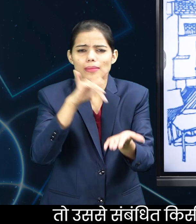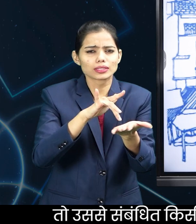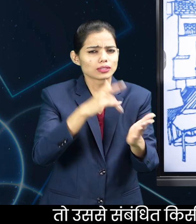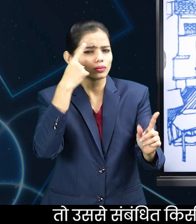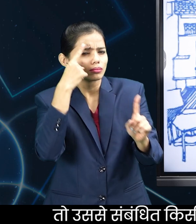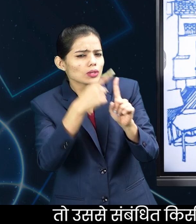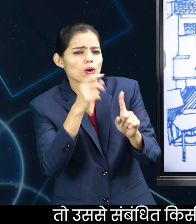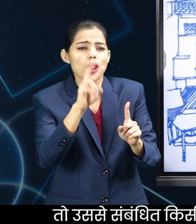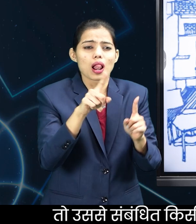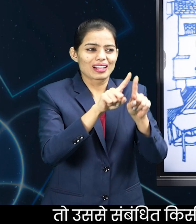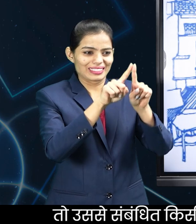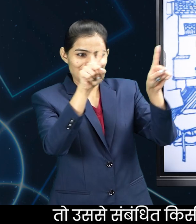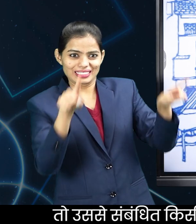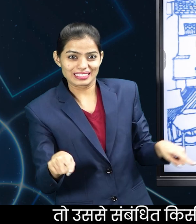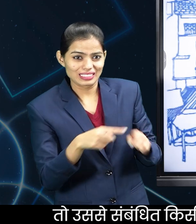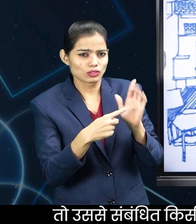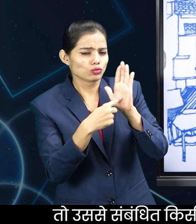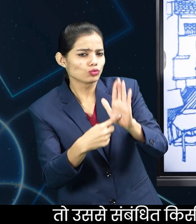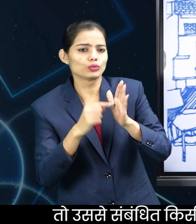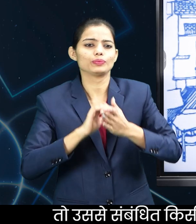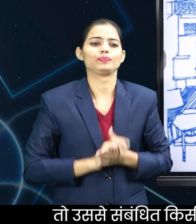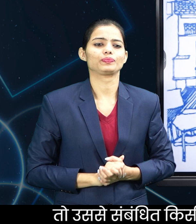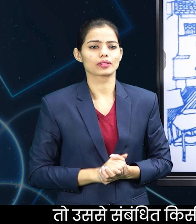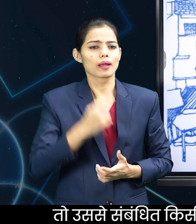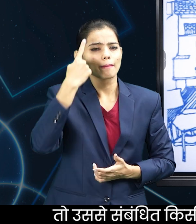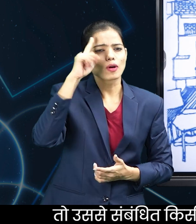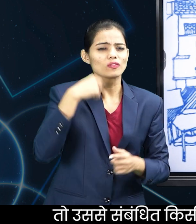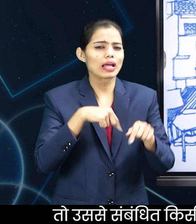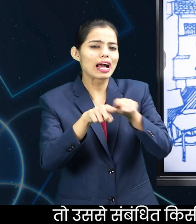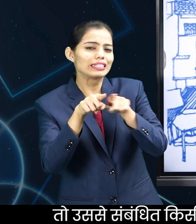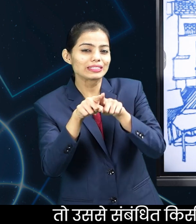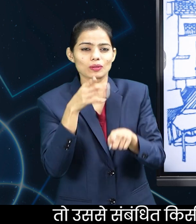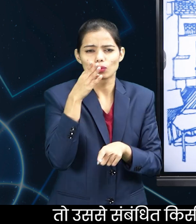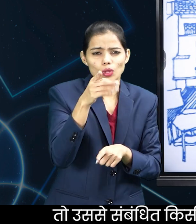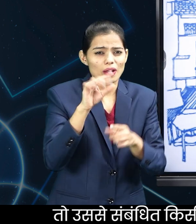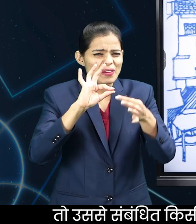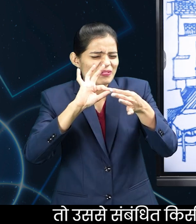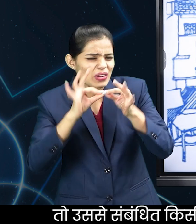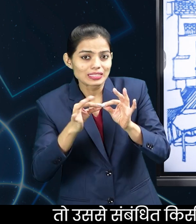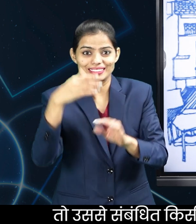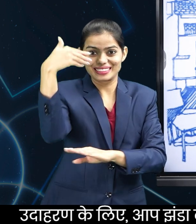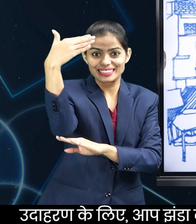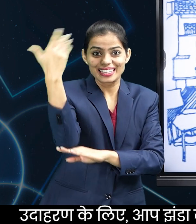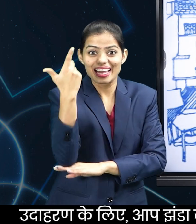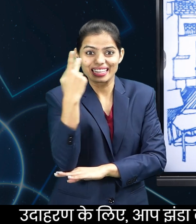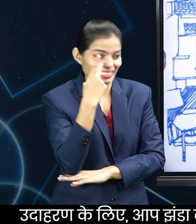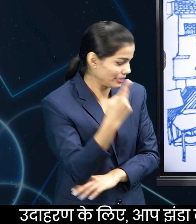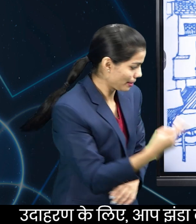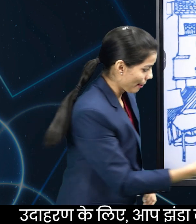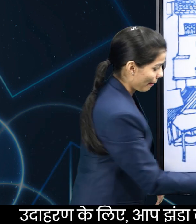उससे संबंधित किसी अन्य स्थान या वस्तु को पहचानना आसान होता है। उदाहरण के लिए,